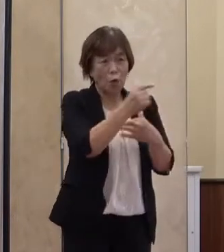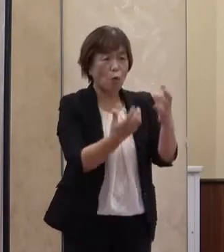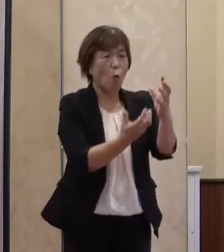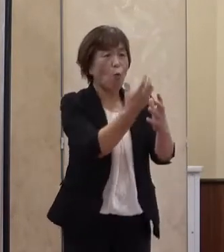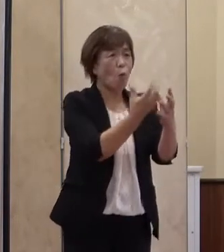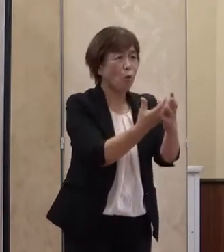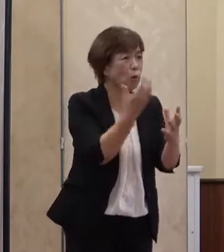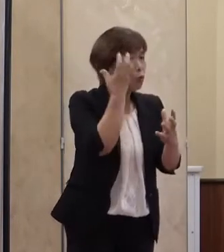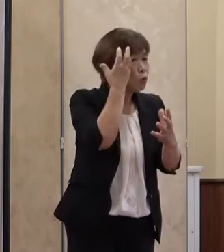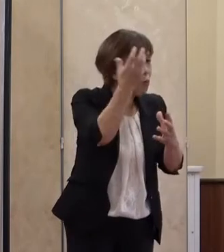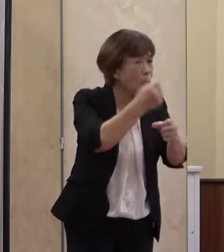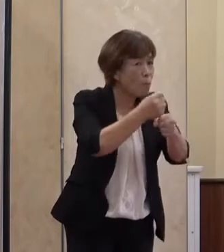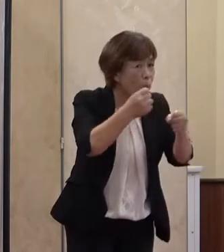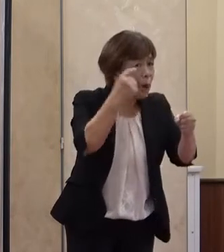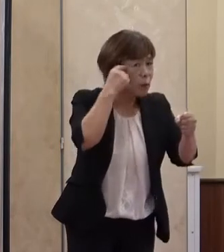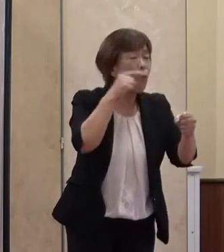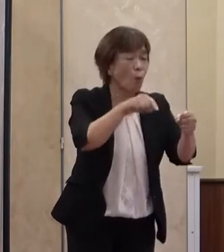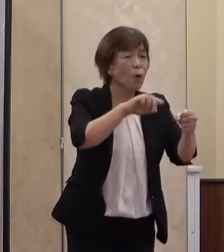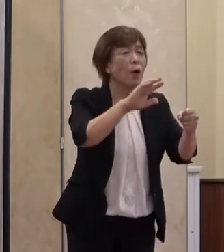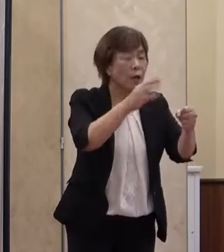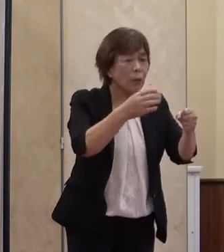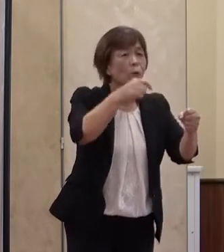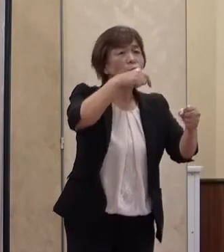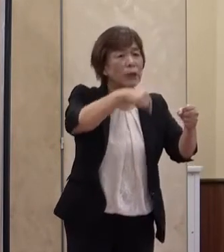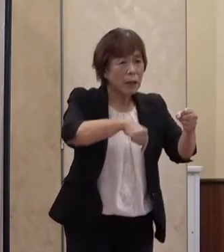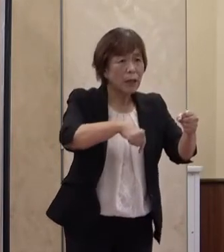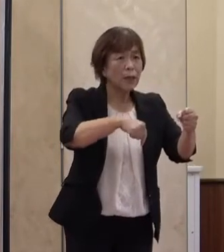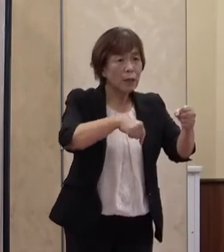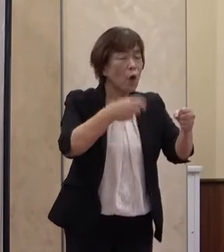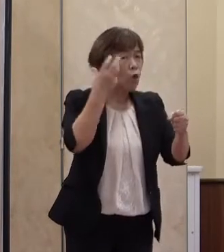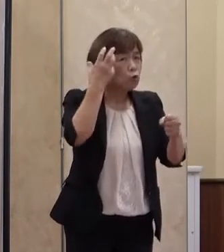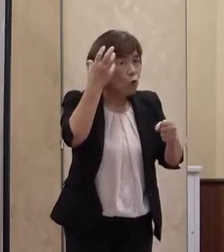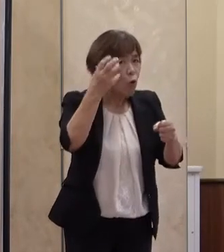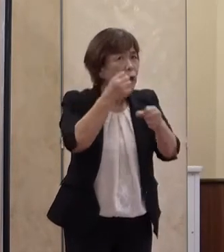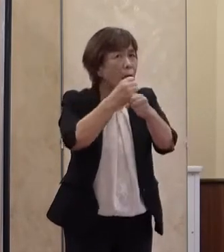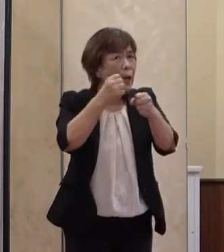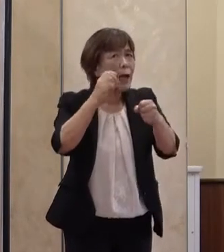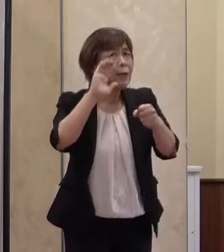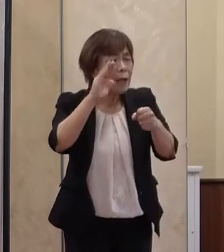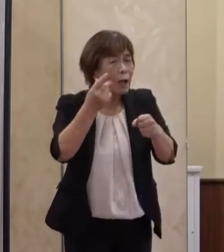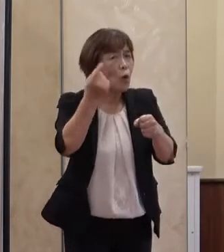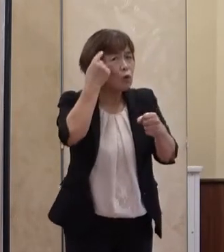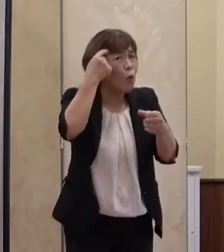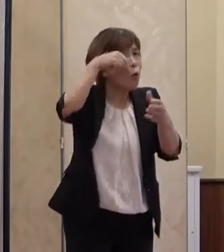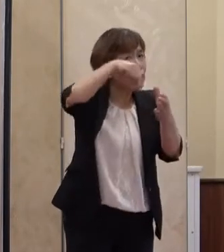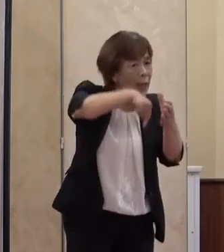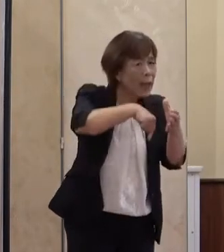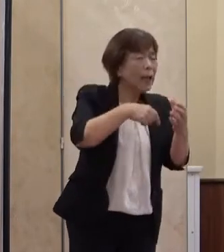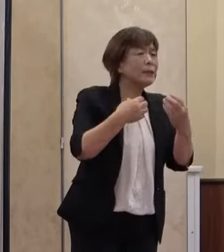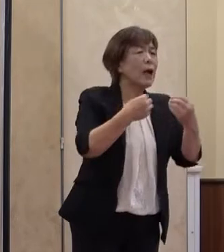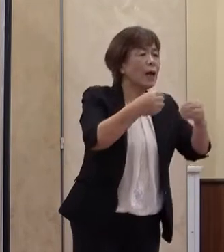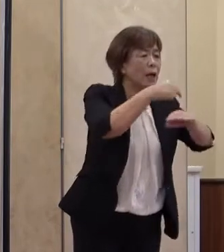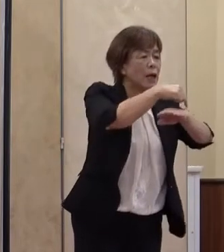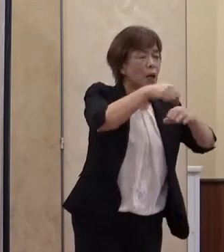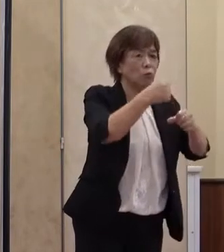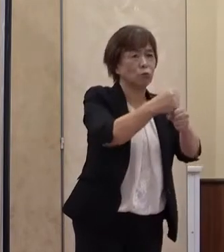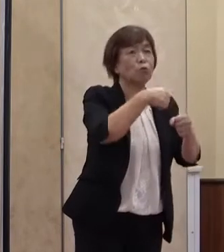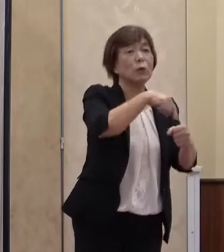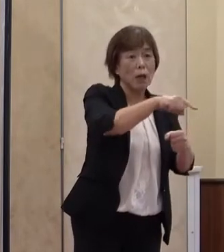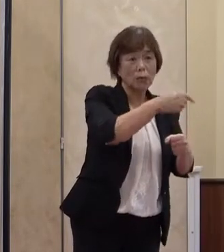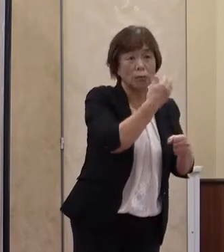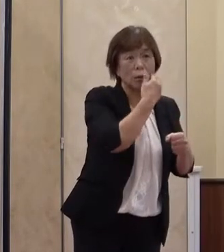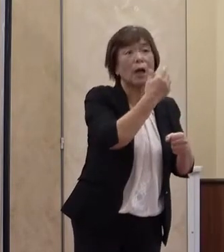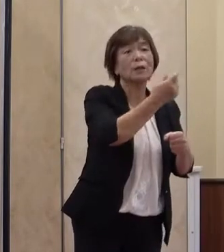分かりません。分からないんだけれども、その中で想定外を想定しながら今災害対策を強化しているということです。な